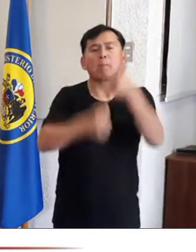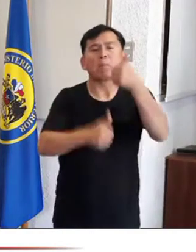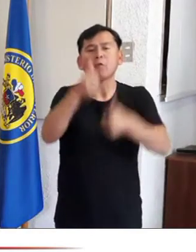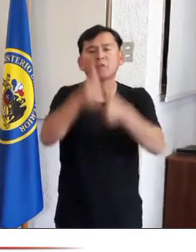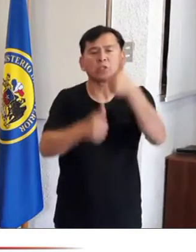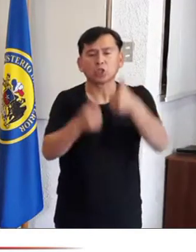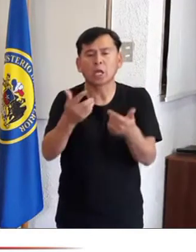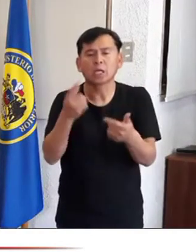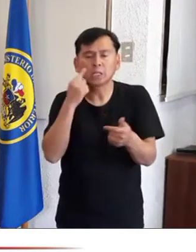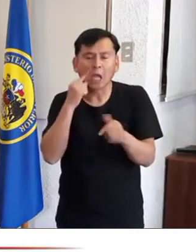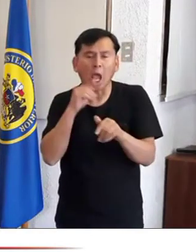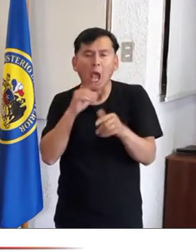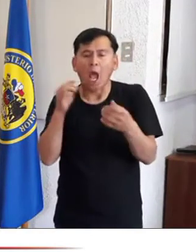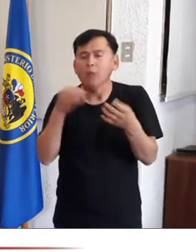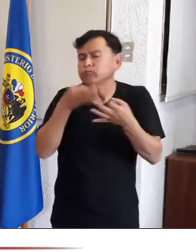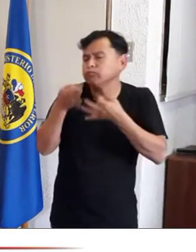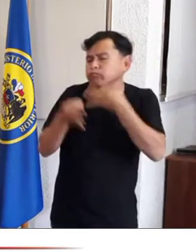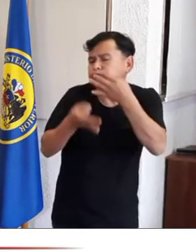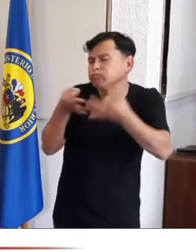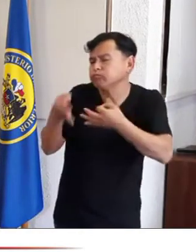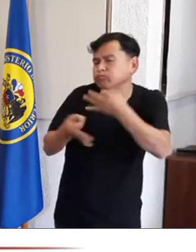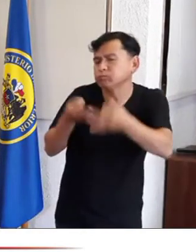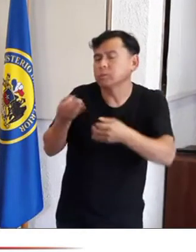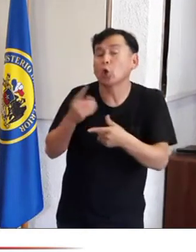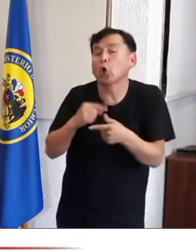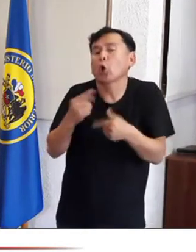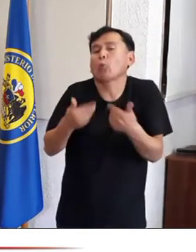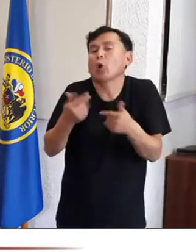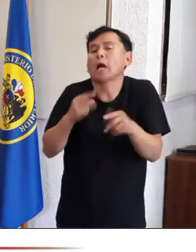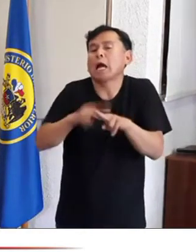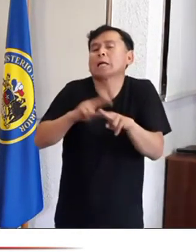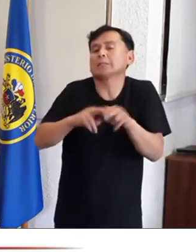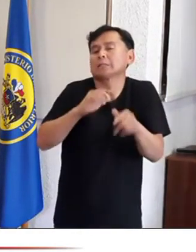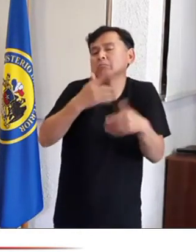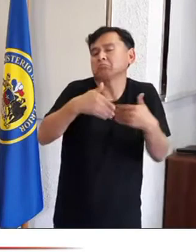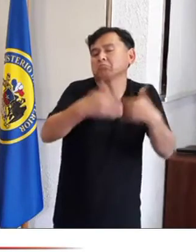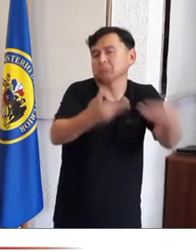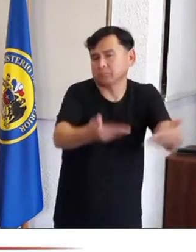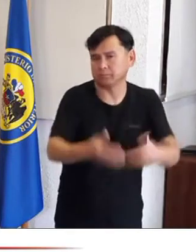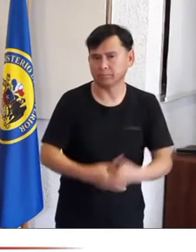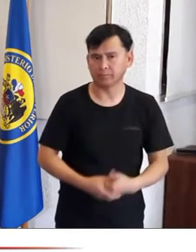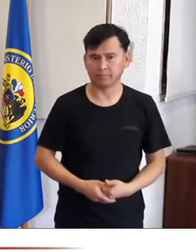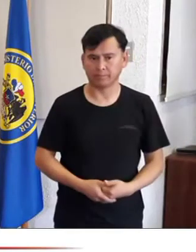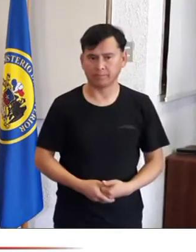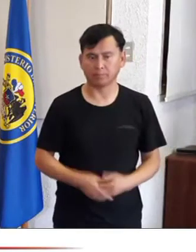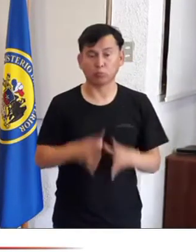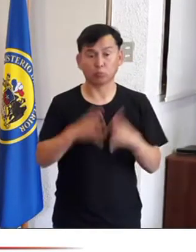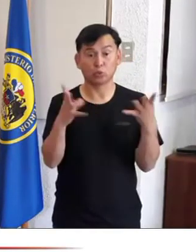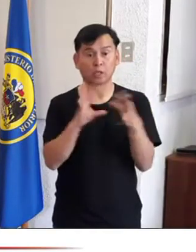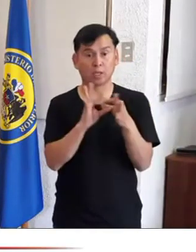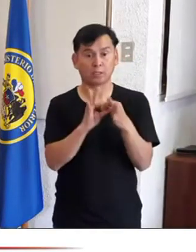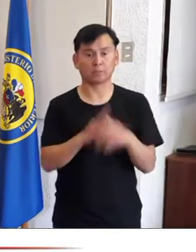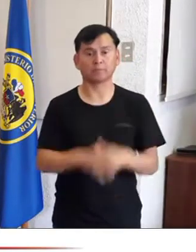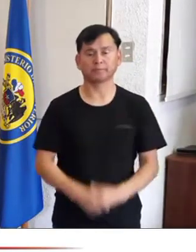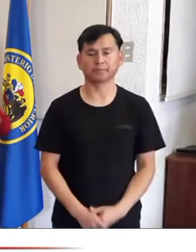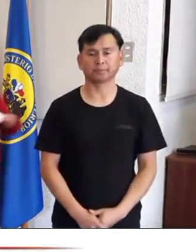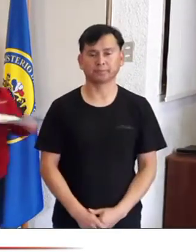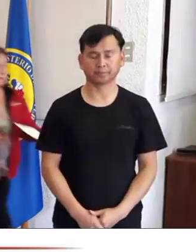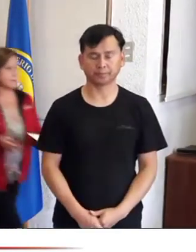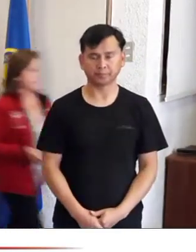OMS que están asesorando a nuestro país para las medidas que paulatinamente se van a ir implementando. Gracias.